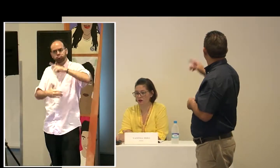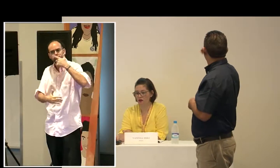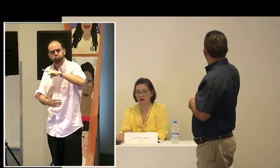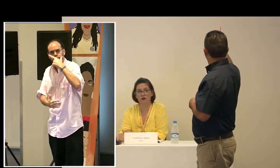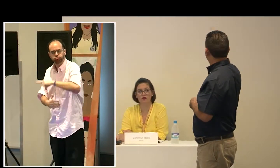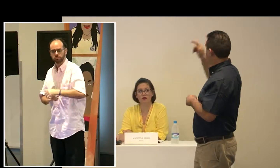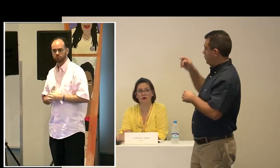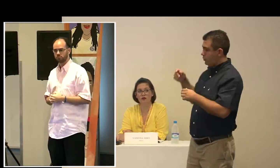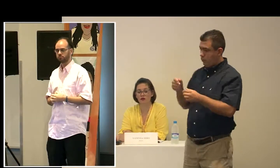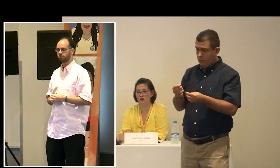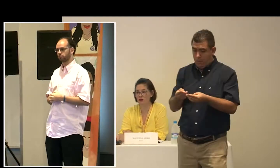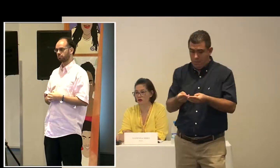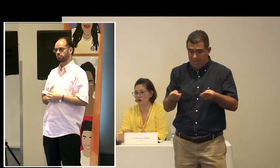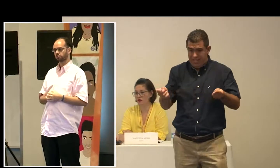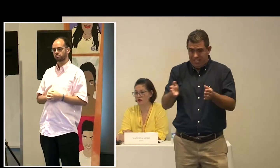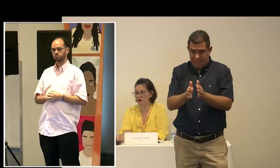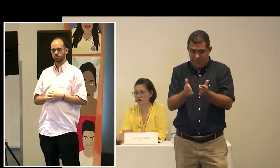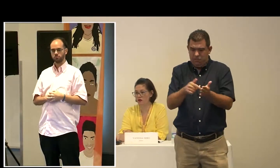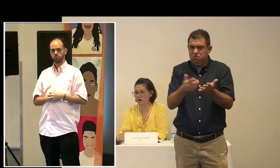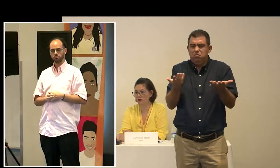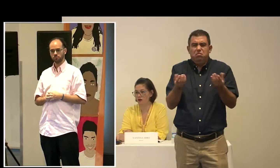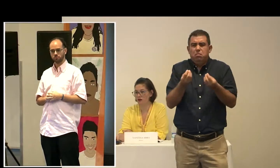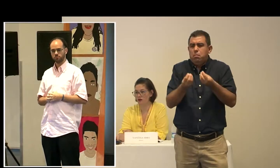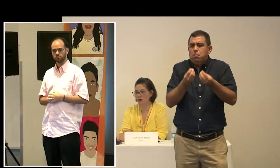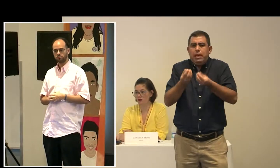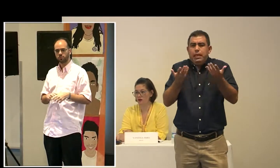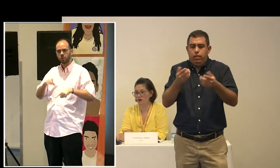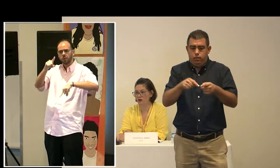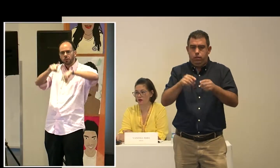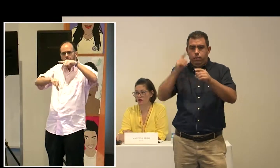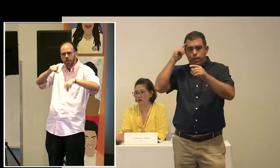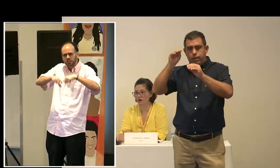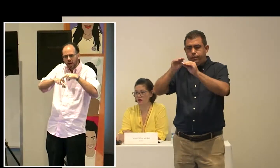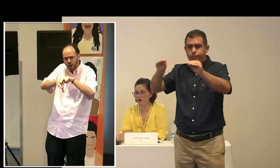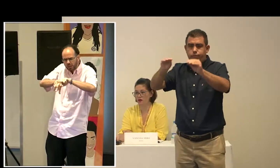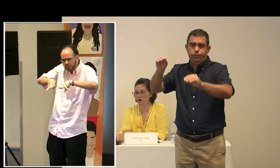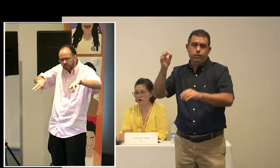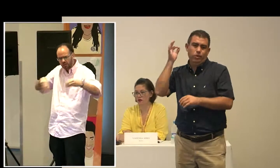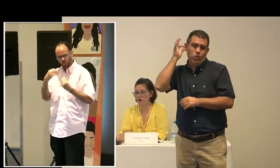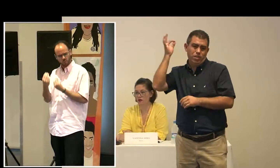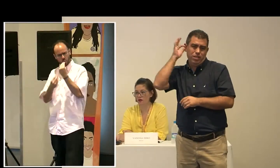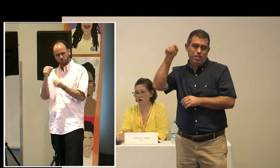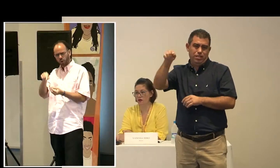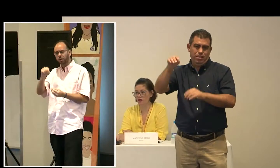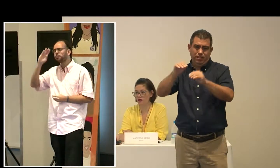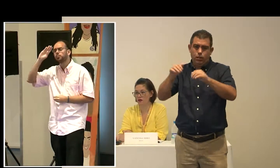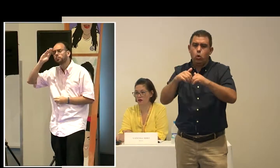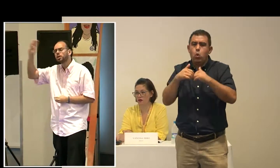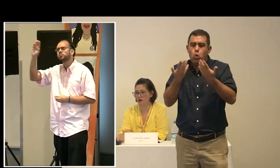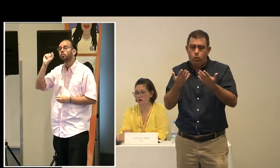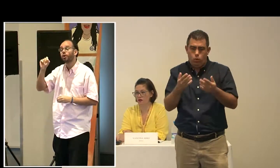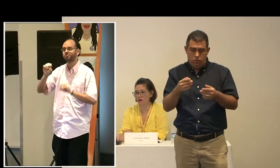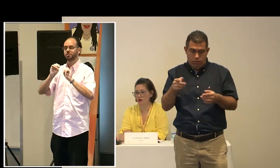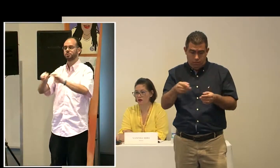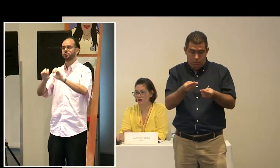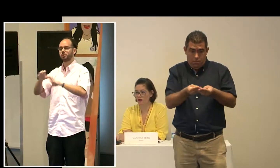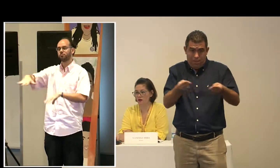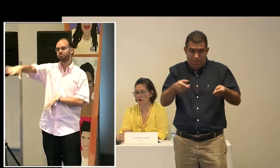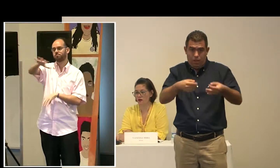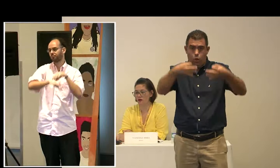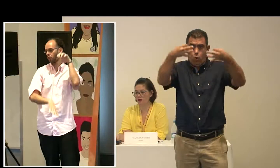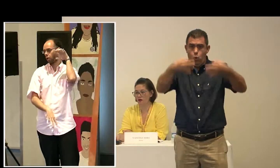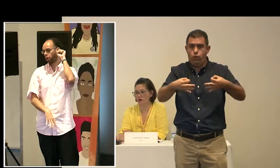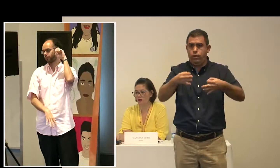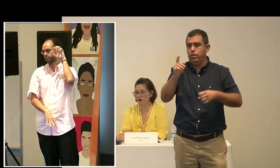Hoje, tem pouco tempo que nós conseguimos fazê-lo, mas hoje nós temos uma evolução na quantidade. Nós temos uma variedade maior